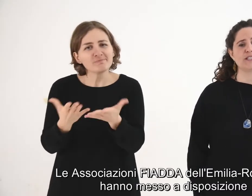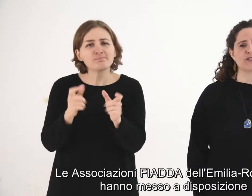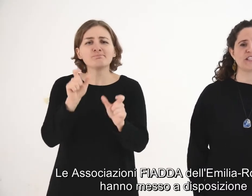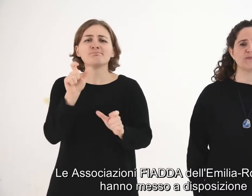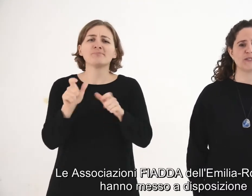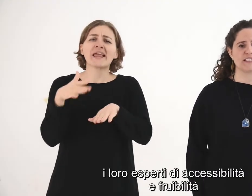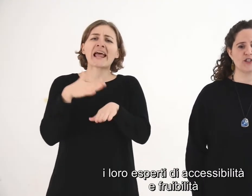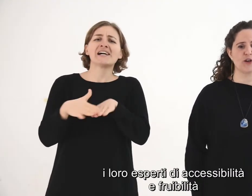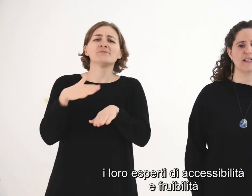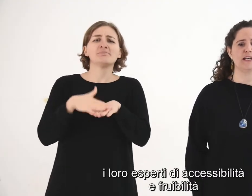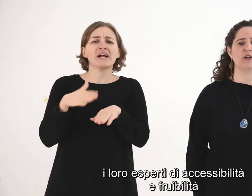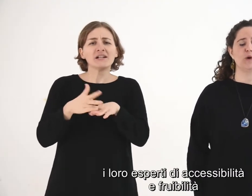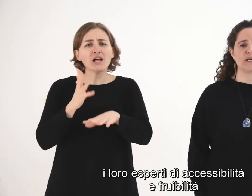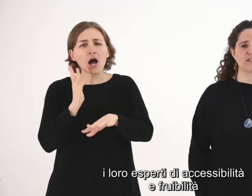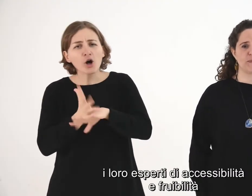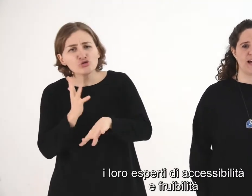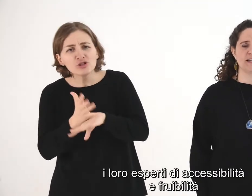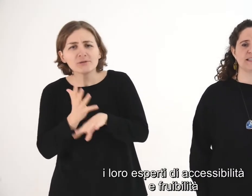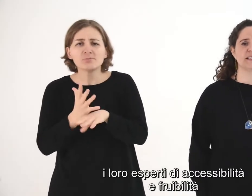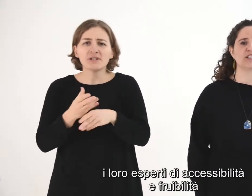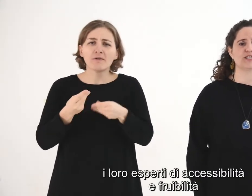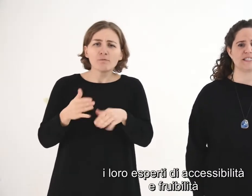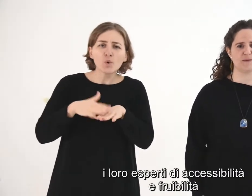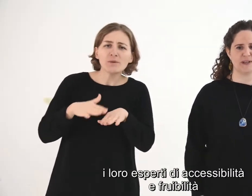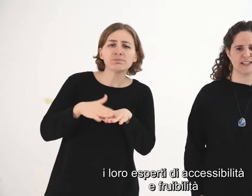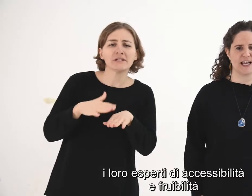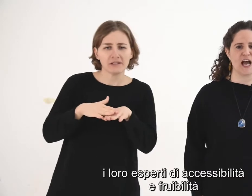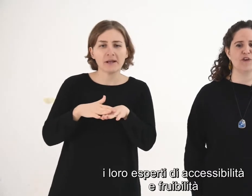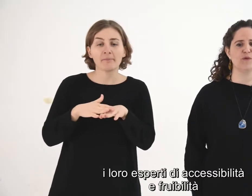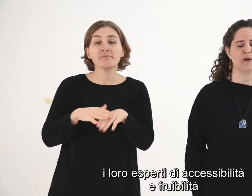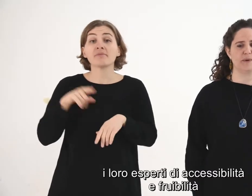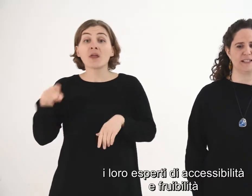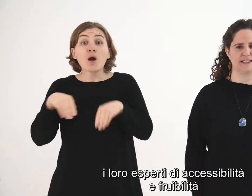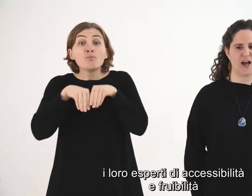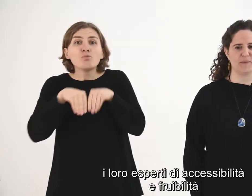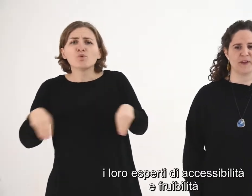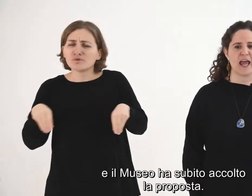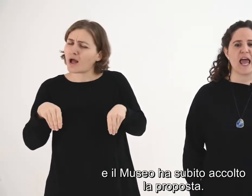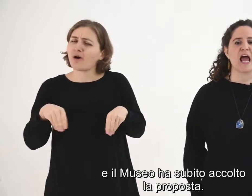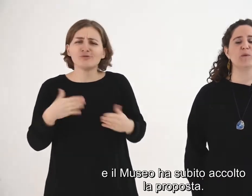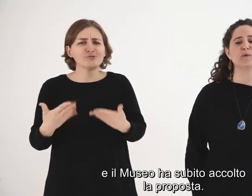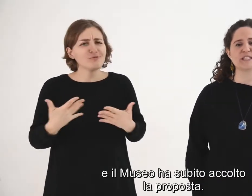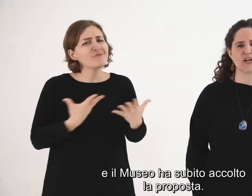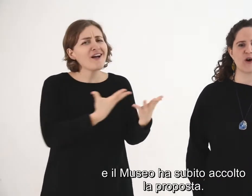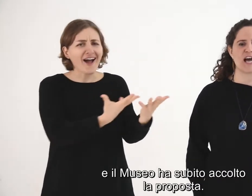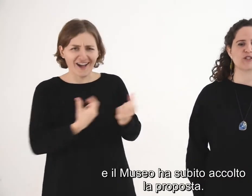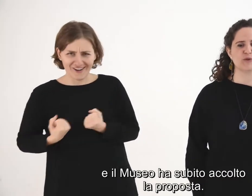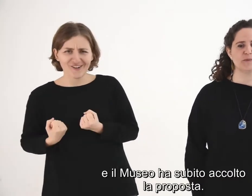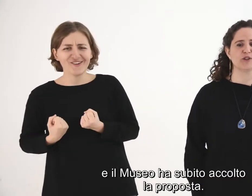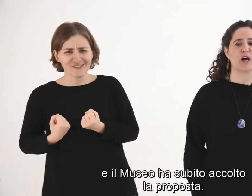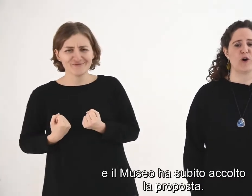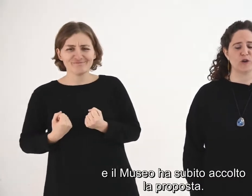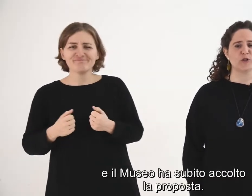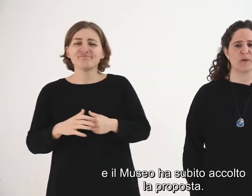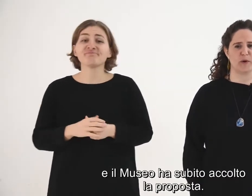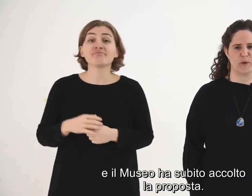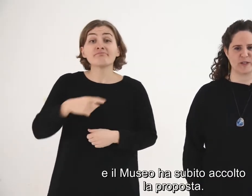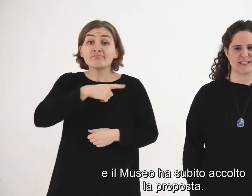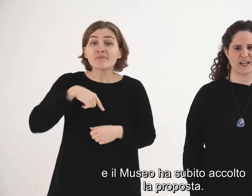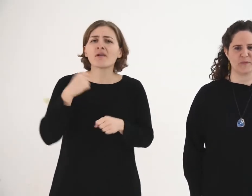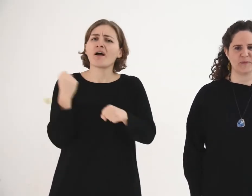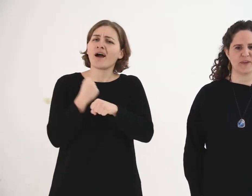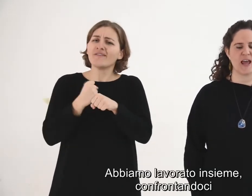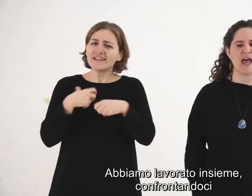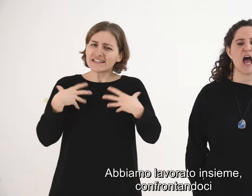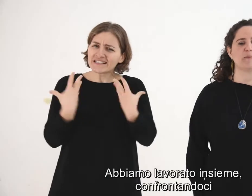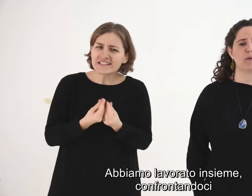hanno messo a disposizione i loro esperti di accessibilità e fruibilità e il museo ha subito accolto la